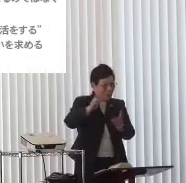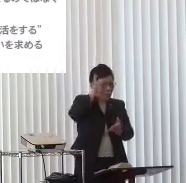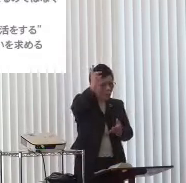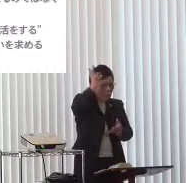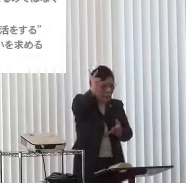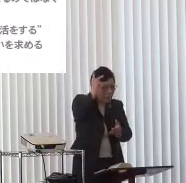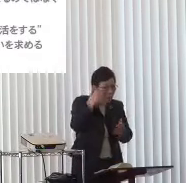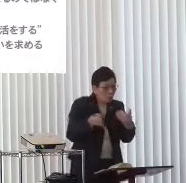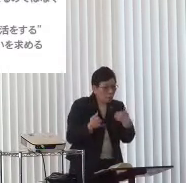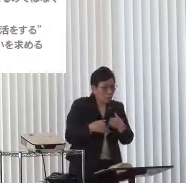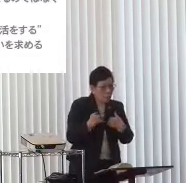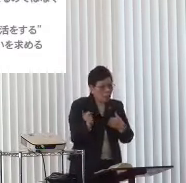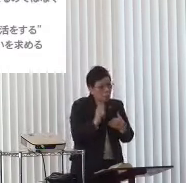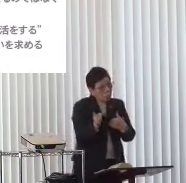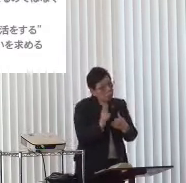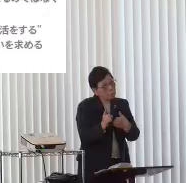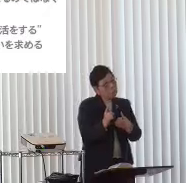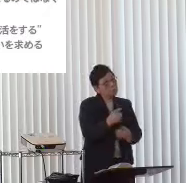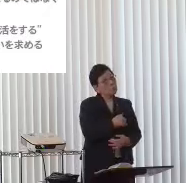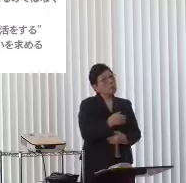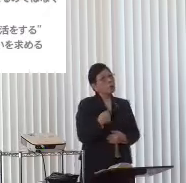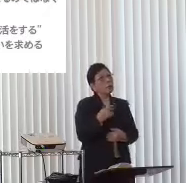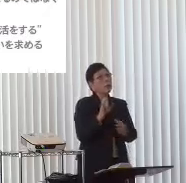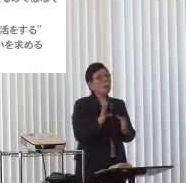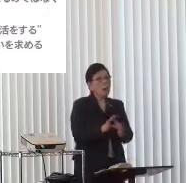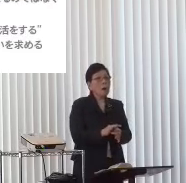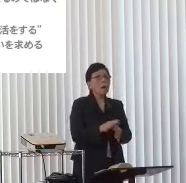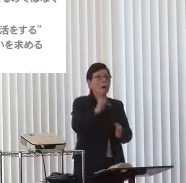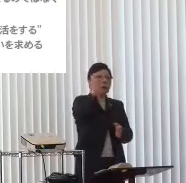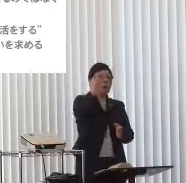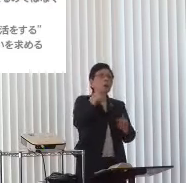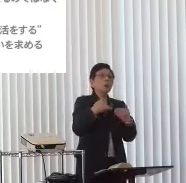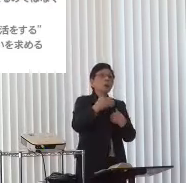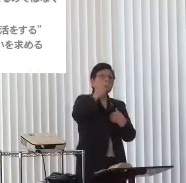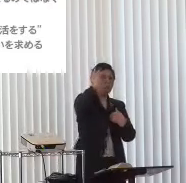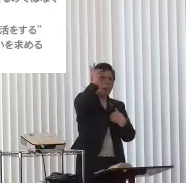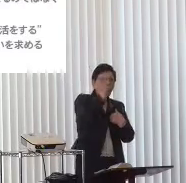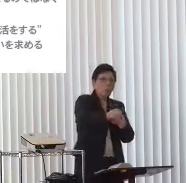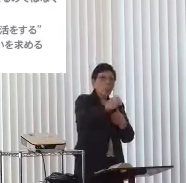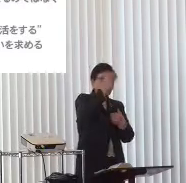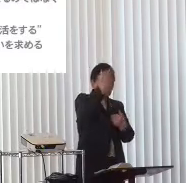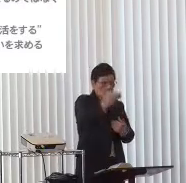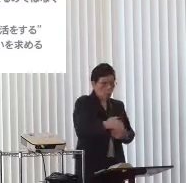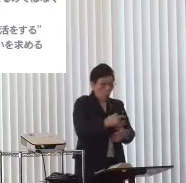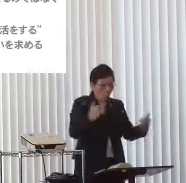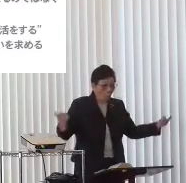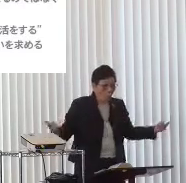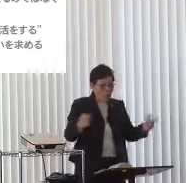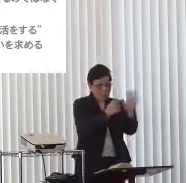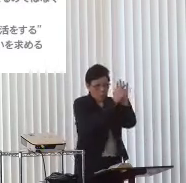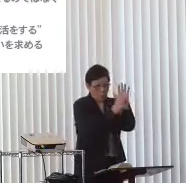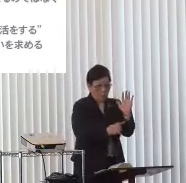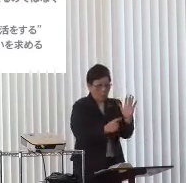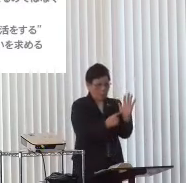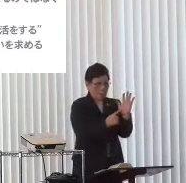る、じゃあどうしたら神様を喜んでくださるのかっていうのはですね、これは実に大きなテーマなんです。